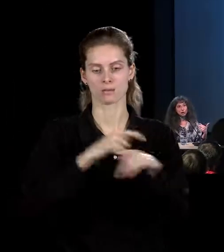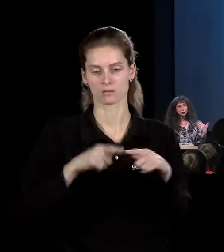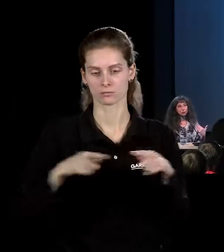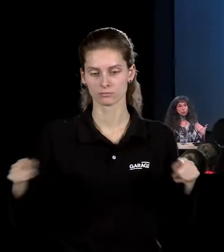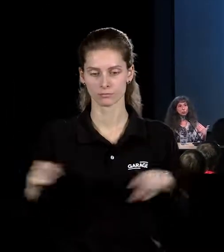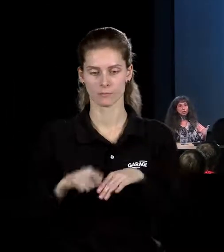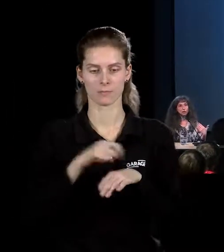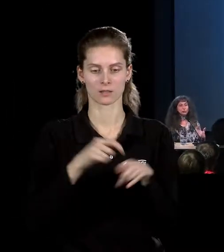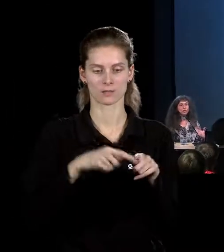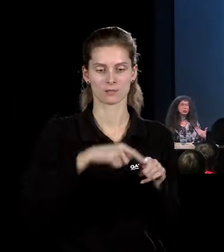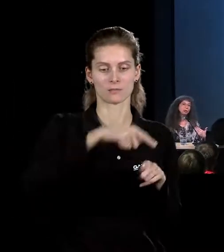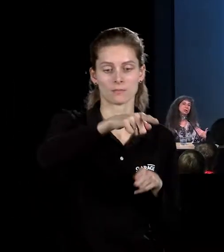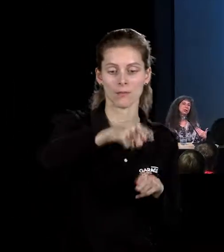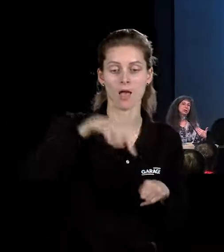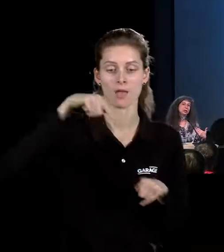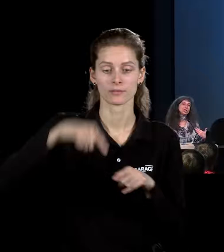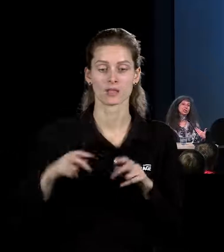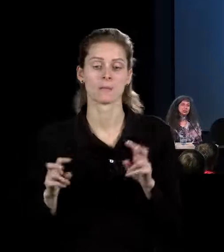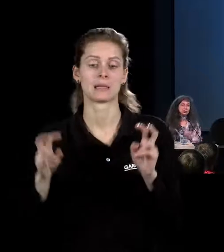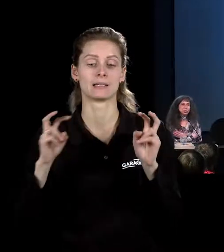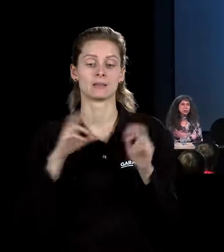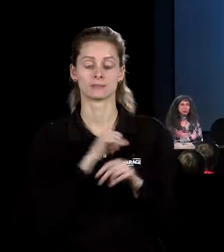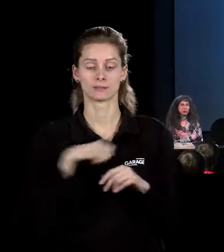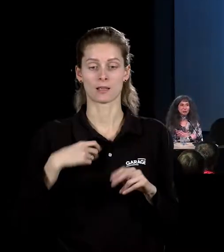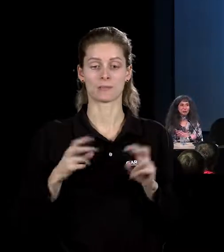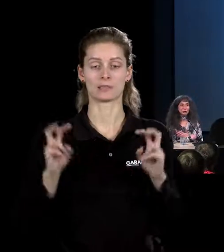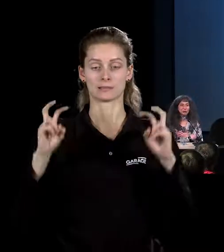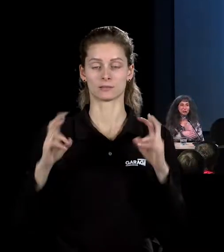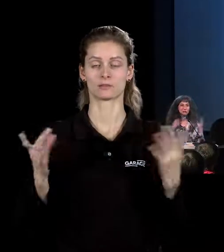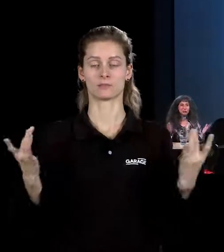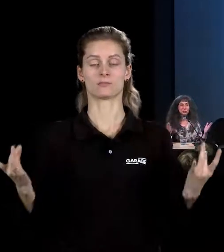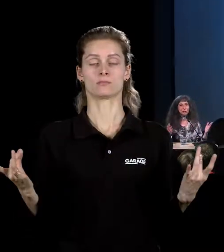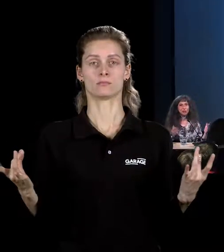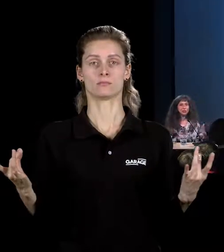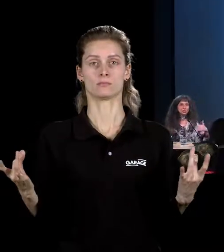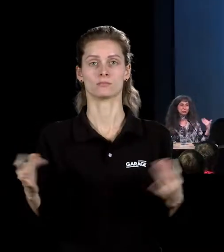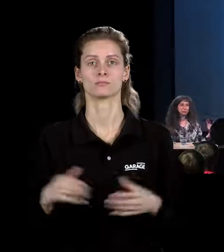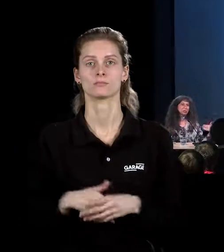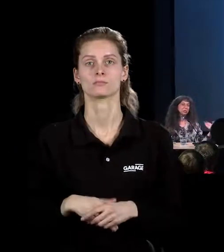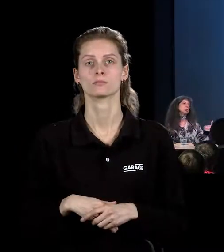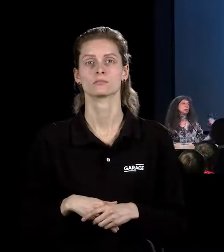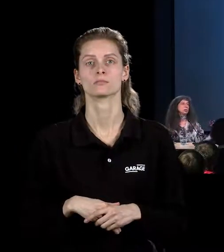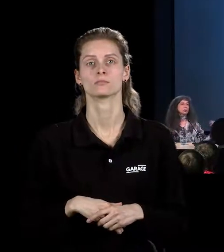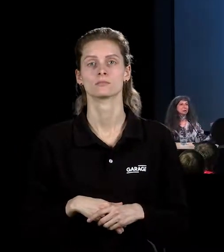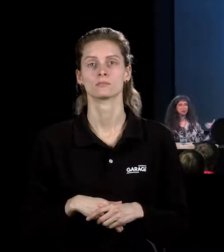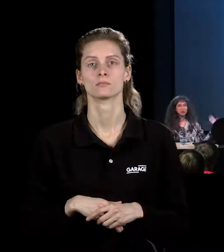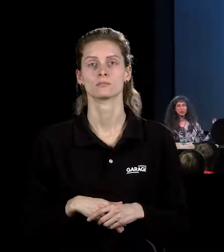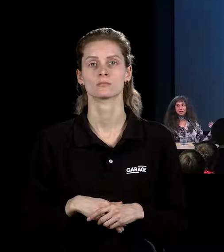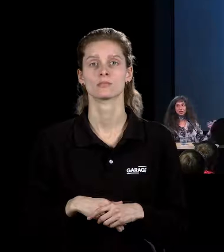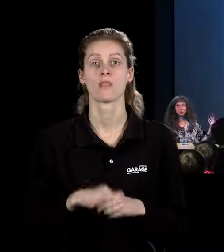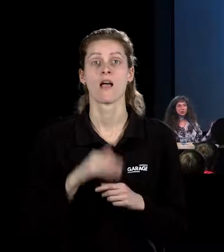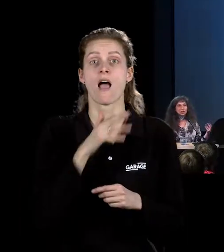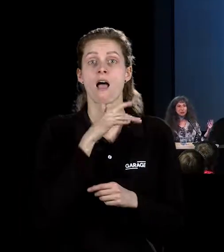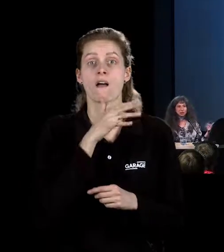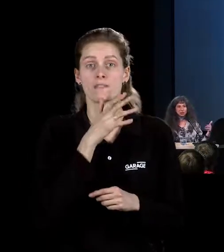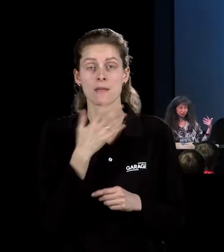этом ящике сутки будет сидеть в позе буддийского отшельника, в позе лотоса. Сидит в этом ящике, вот то время, пока он будет